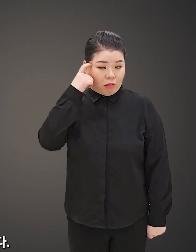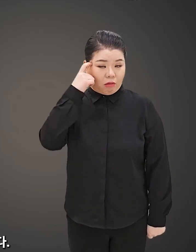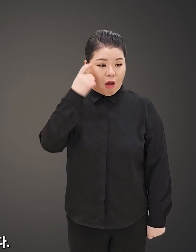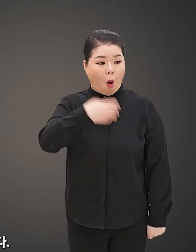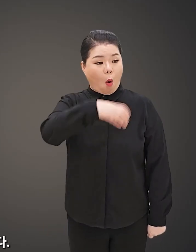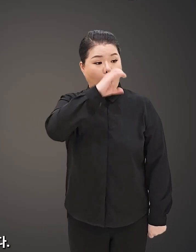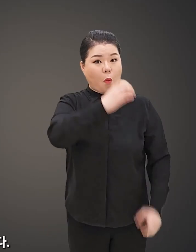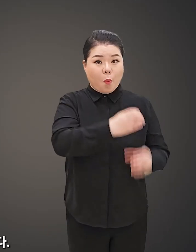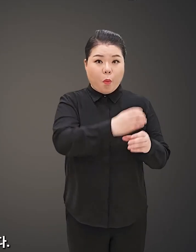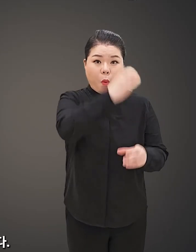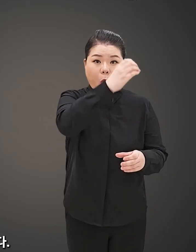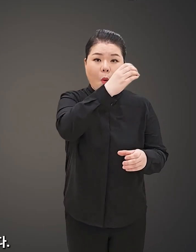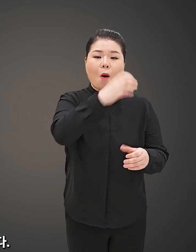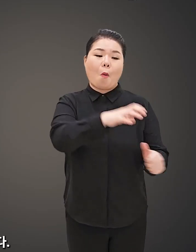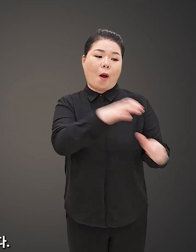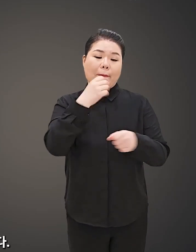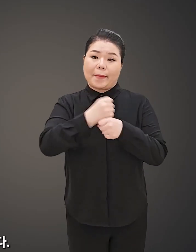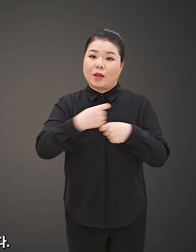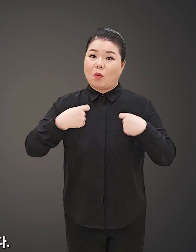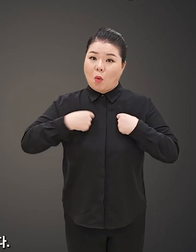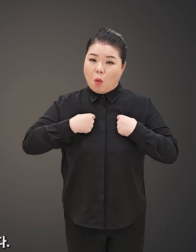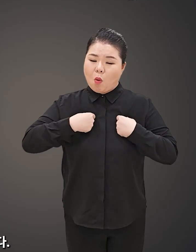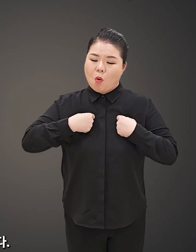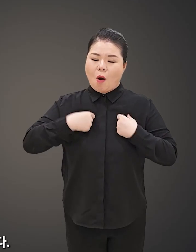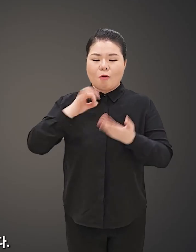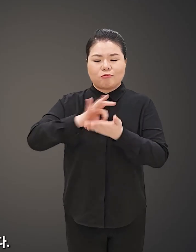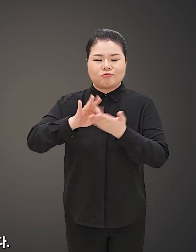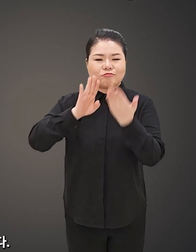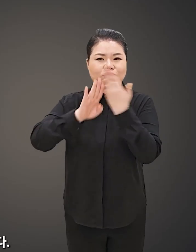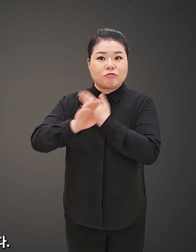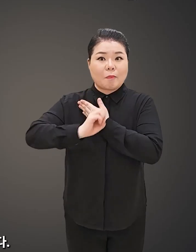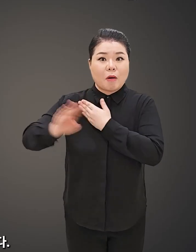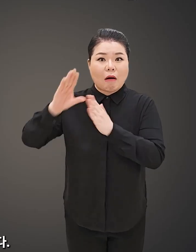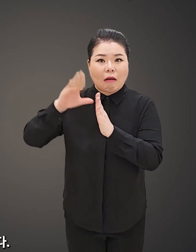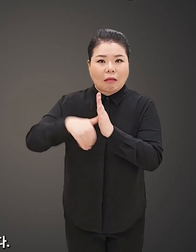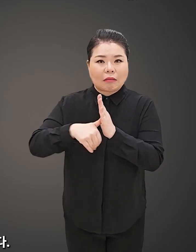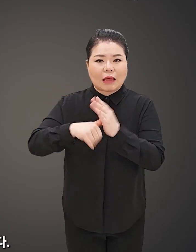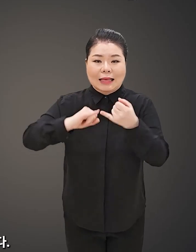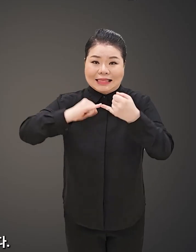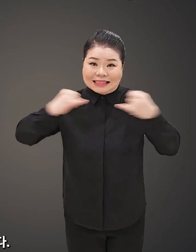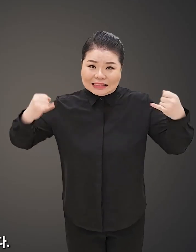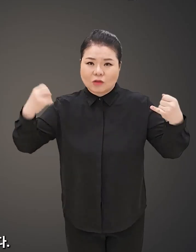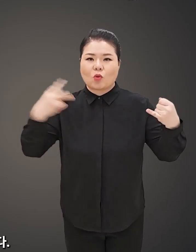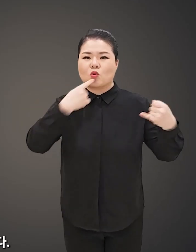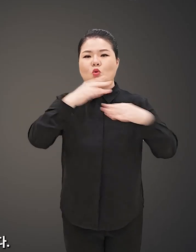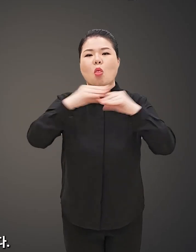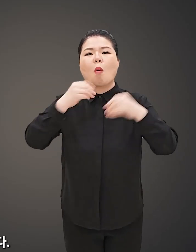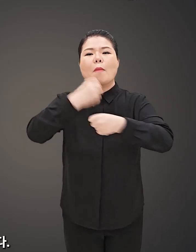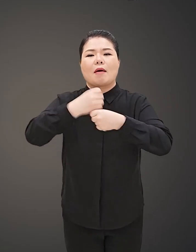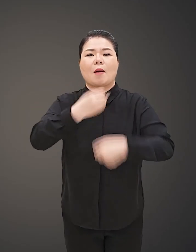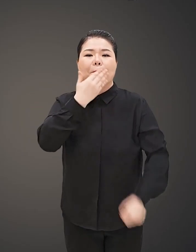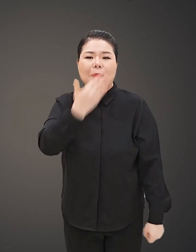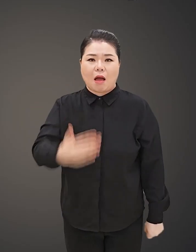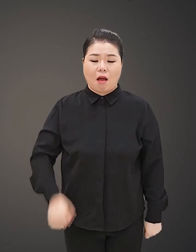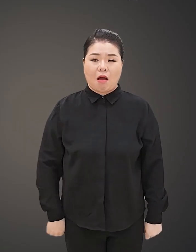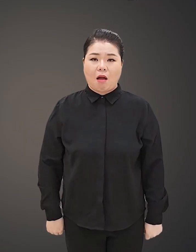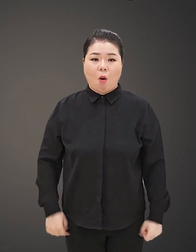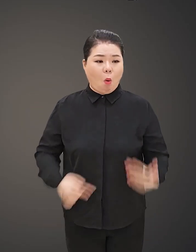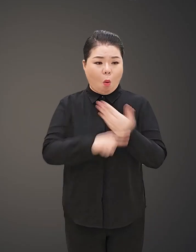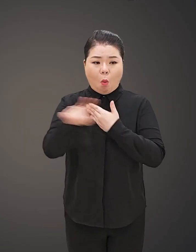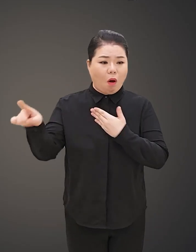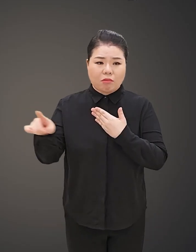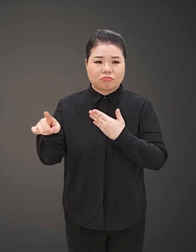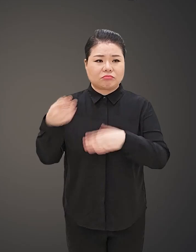페트병으로 옷을 만들면 다시 폐기할 때 노끈이나 솜 등을 만드는 용도로밖에 재활용이 되질 않습니다.